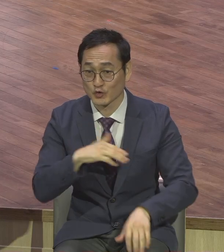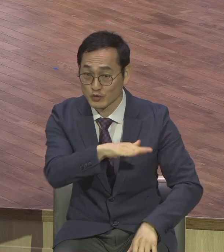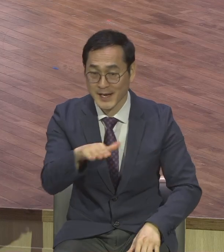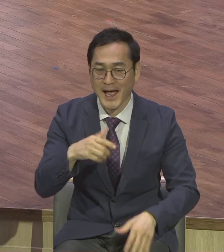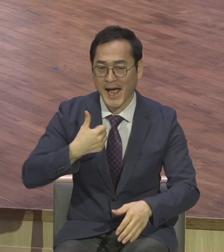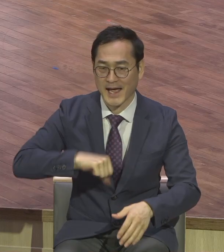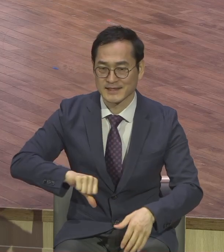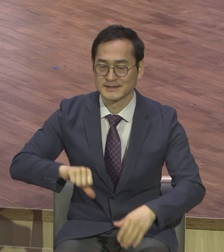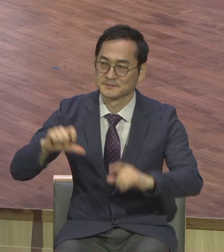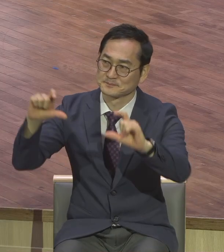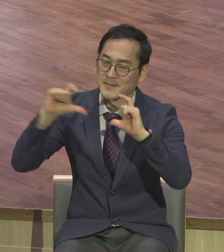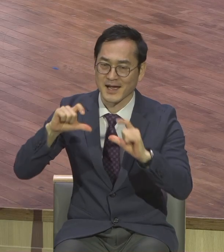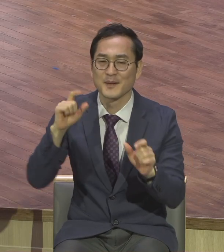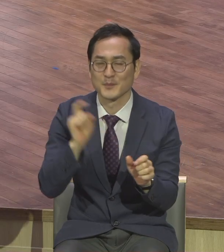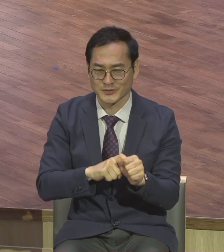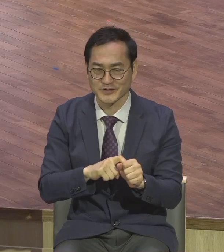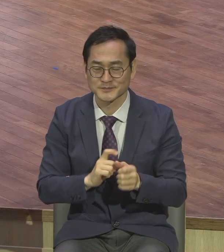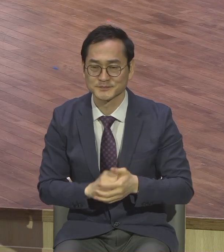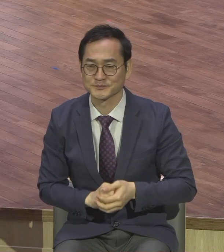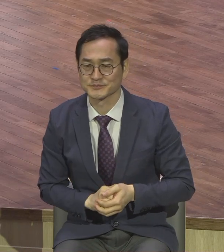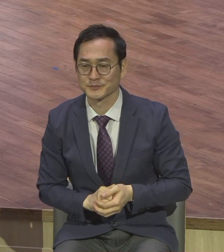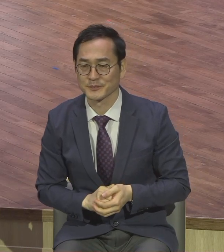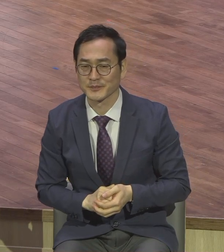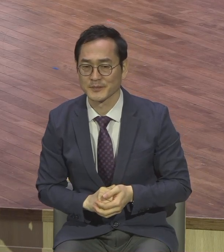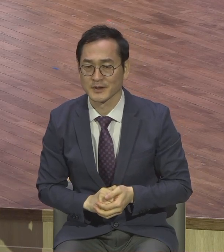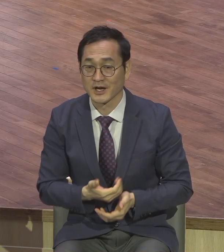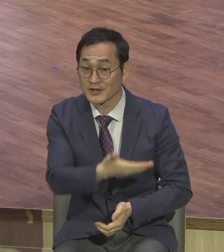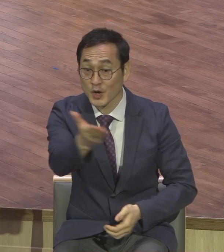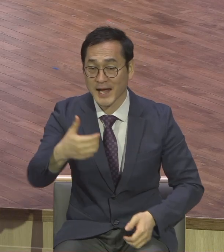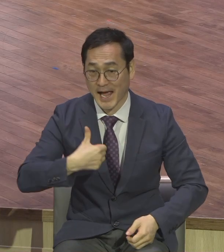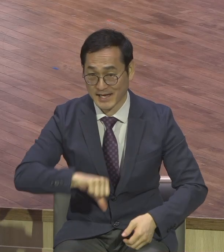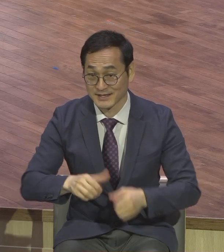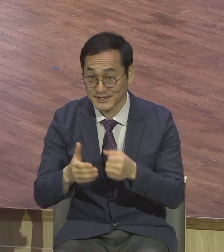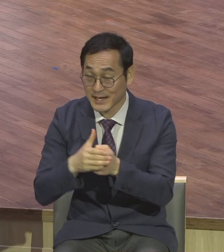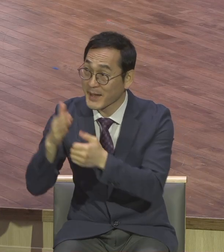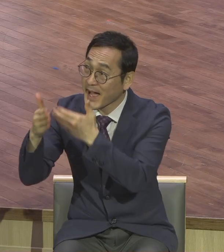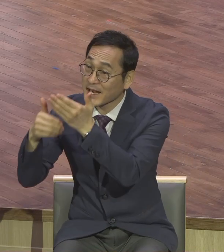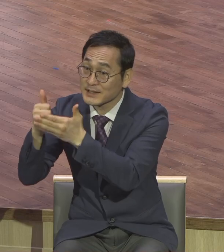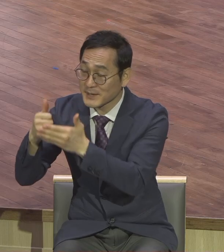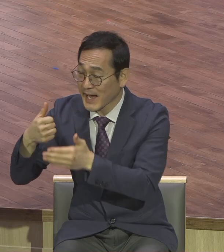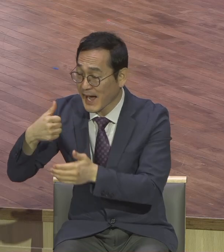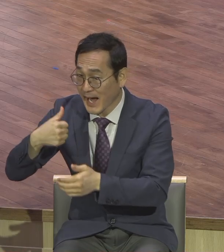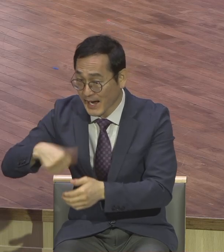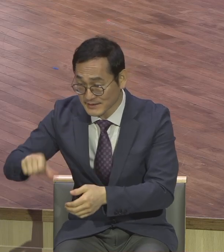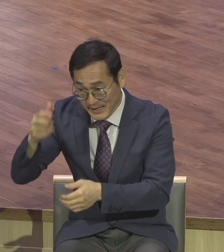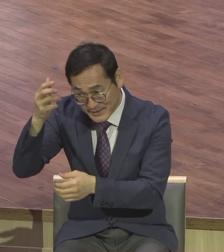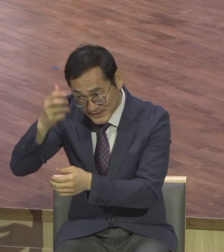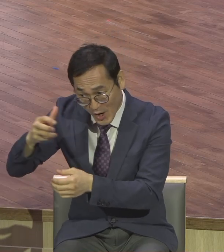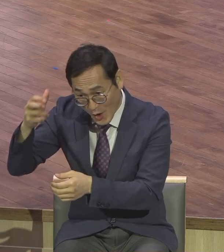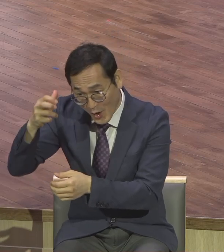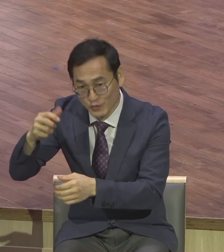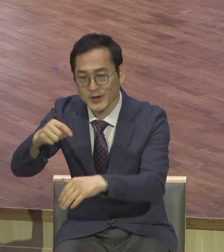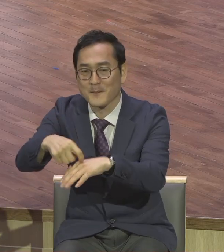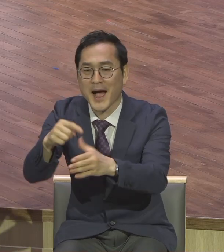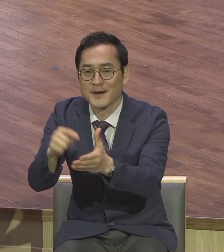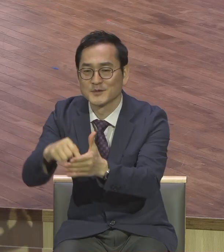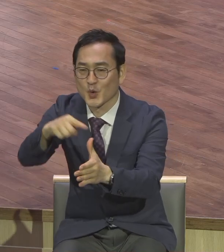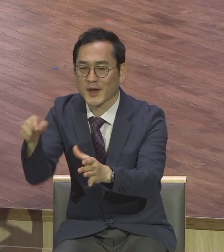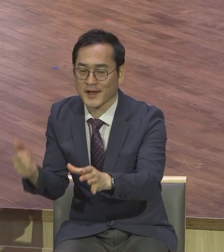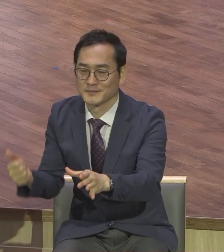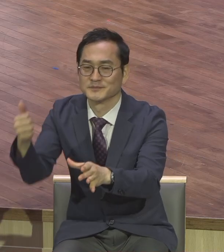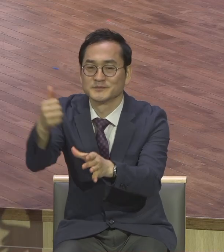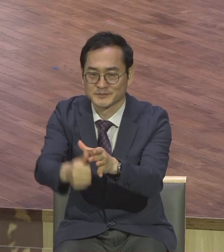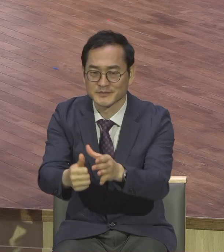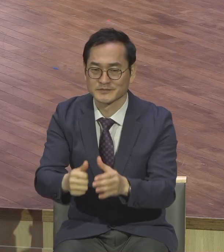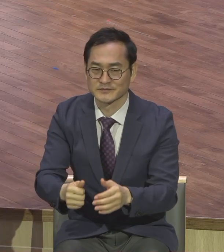아들의 명분을 얻게 하려 하심이라. 너희가 아들임으로 하나님이 그 아들의 영을 우리 마음 가운데 보내사